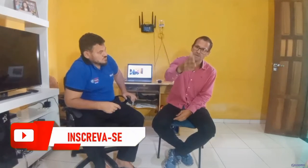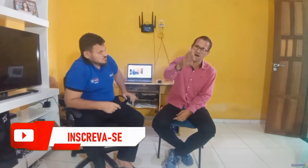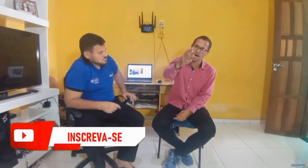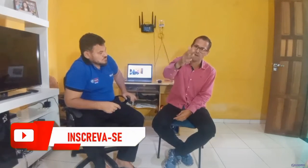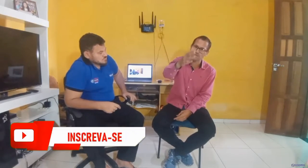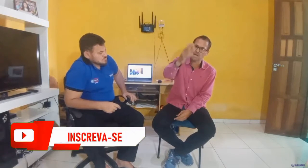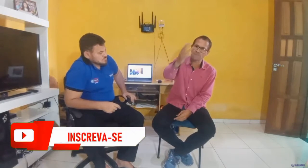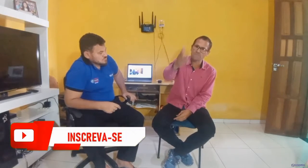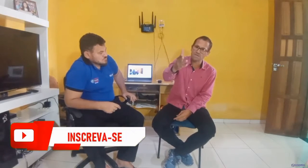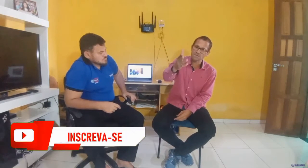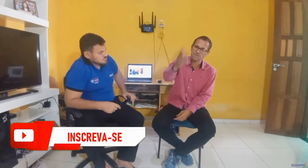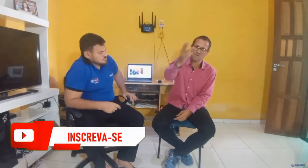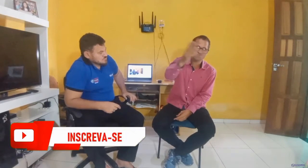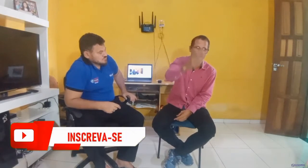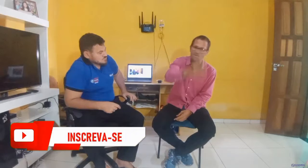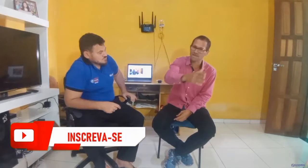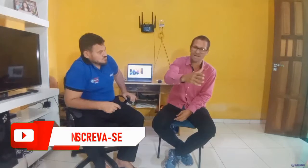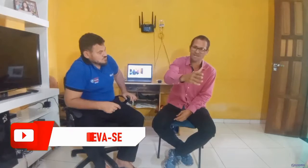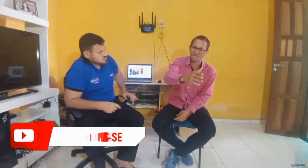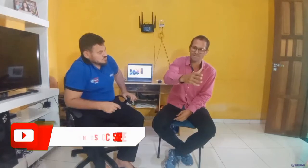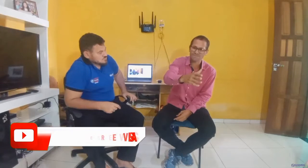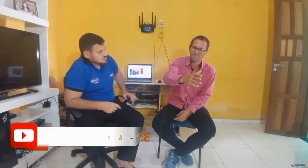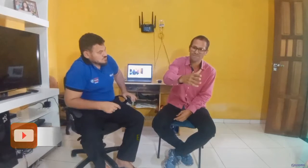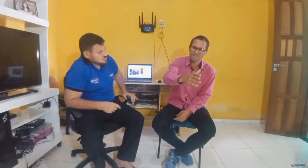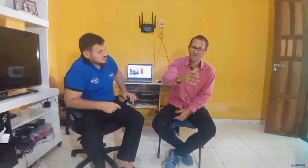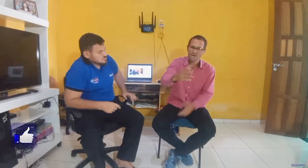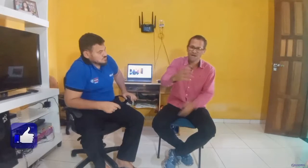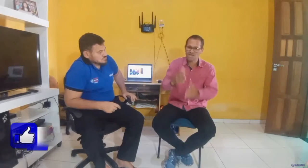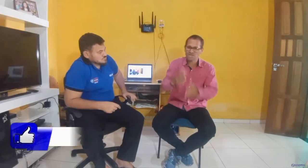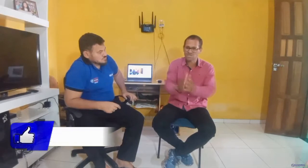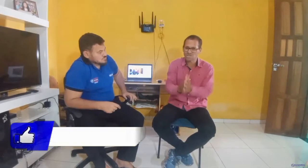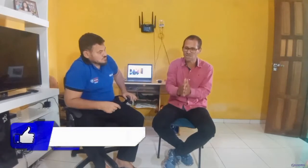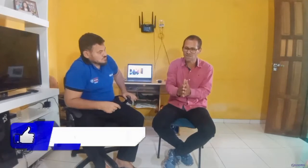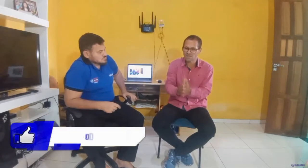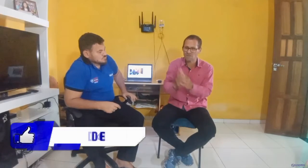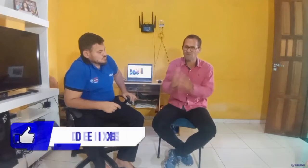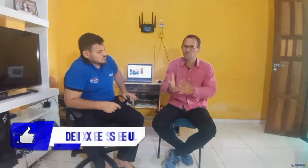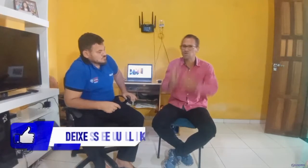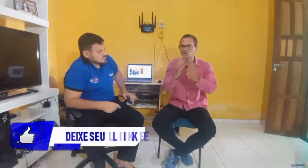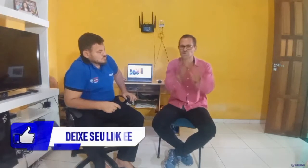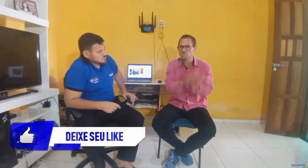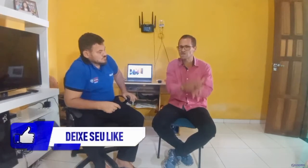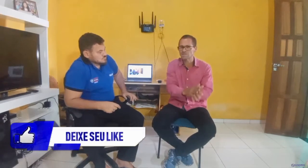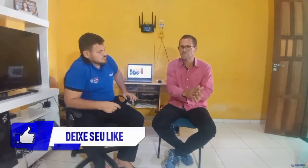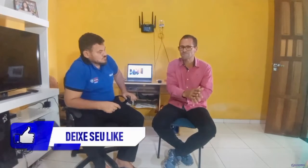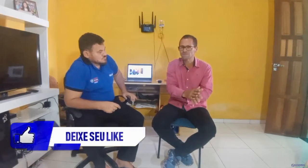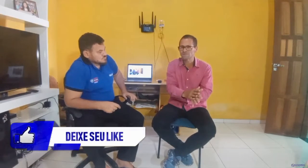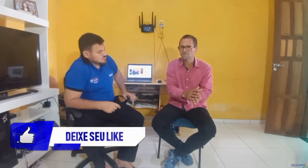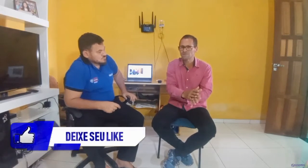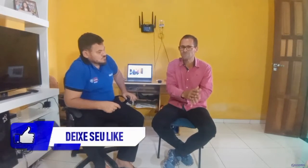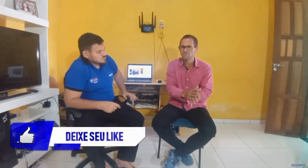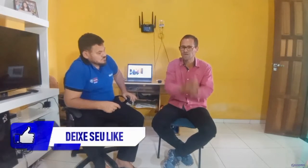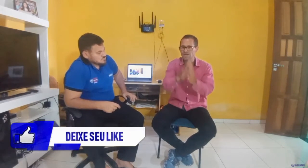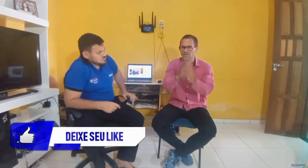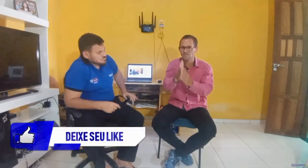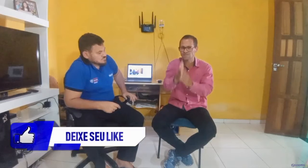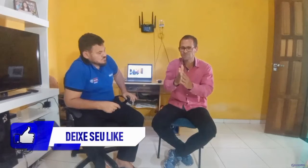A pandemia não tá de brincadeira. A gente tem que ver onde nós andamos, entendeu? Porque é assim.